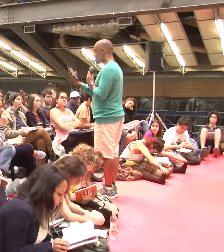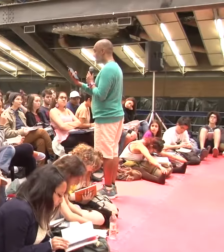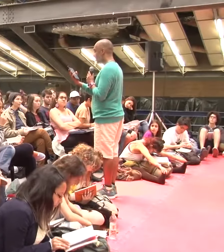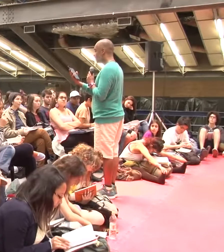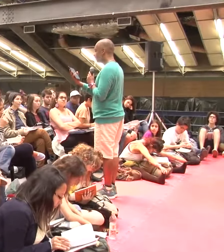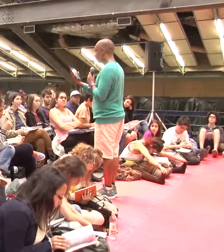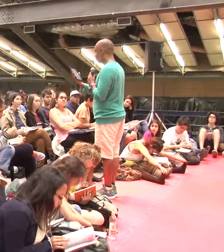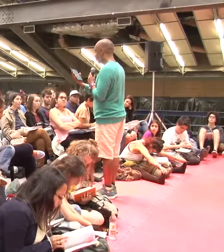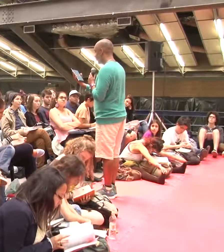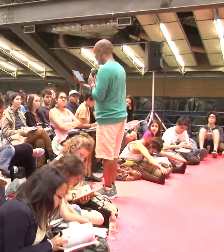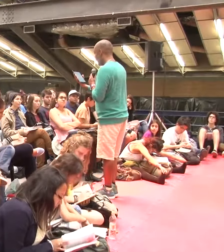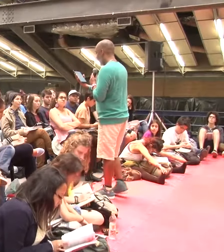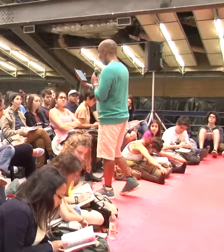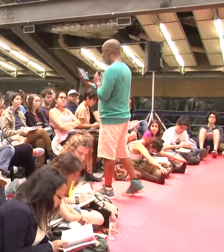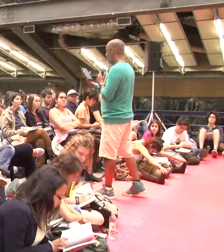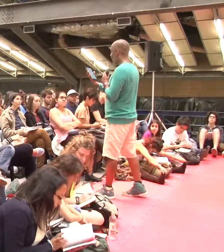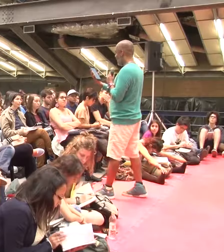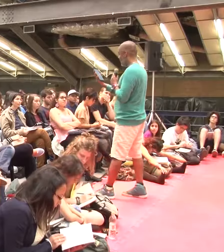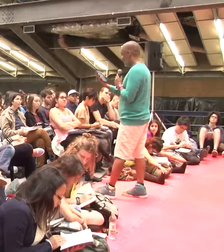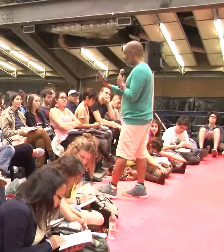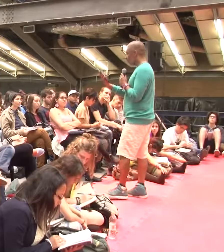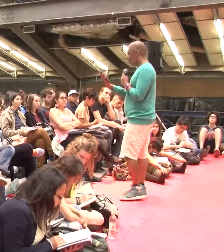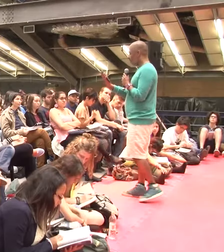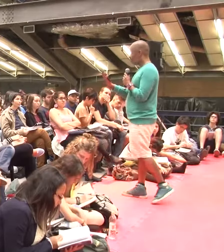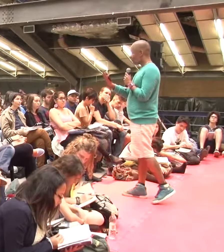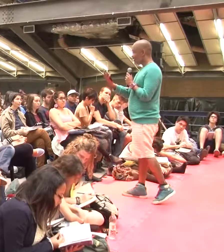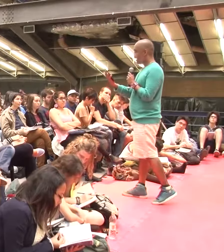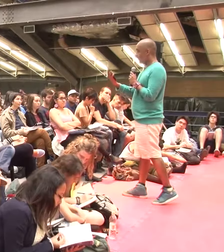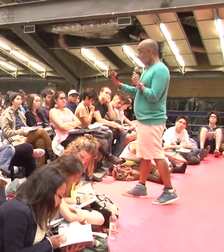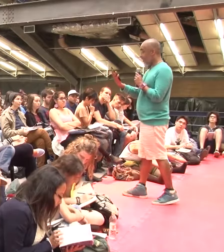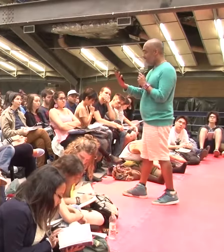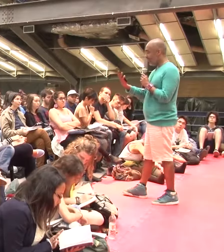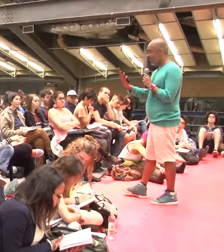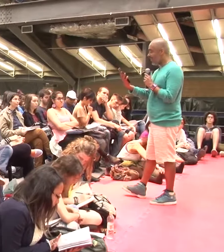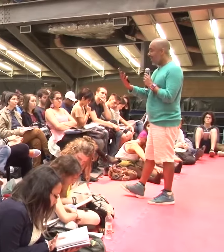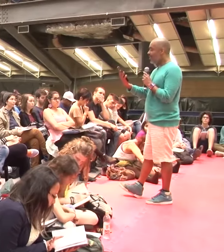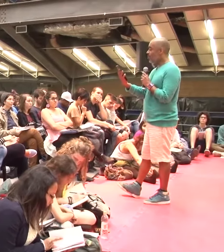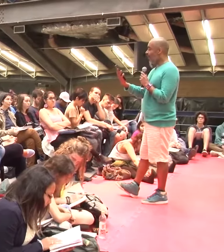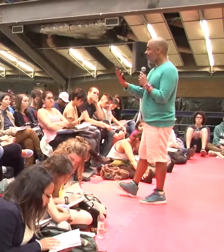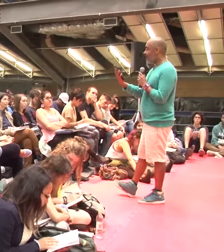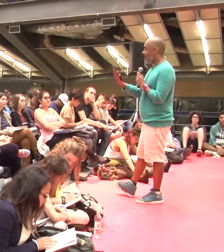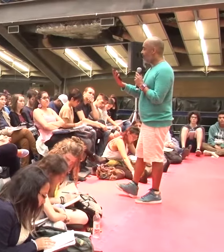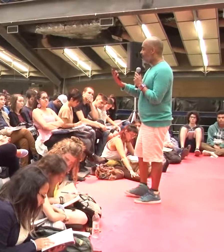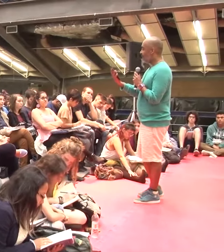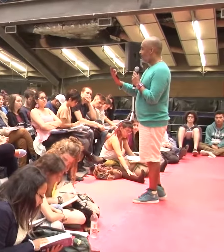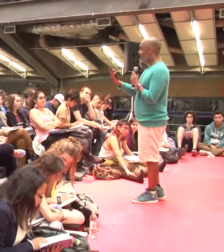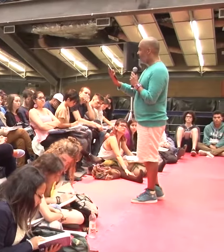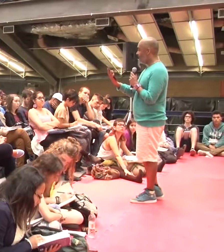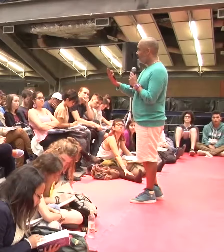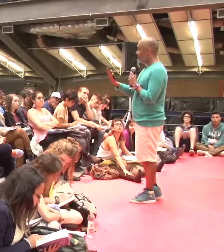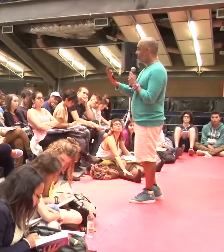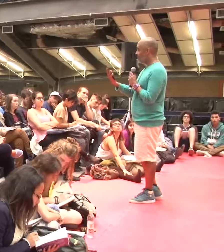ouvia-se retinir distante a picareta dos homens da pedreira e o martelo